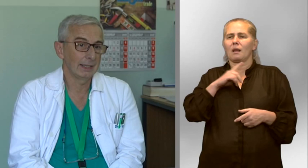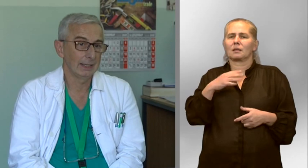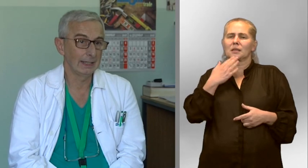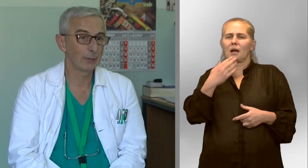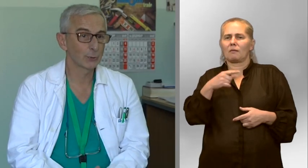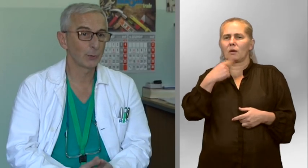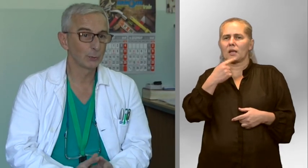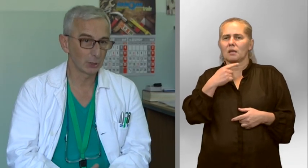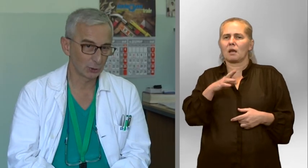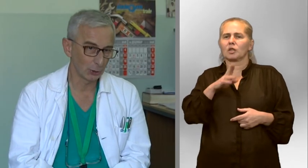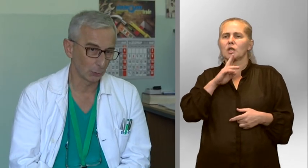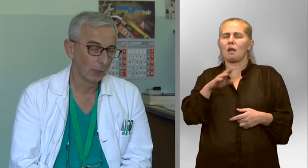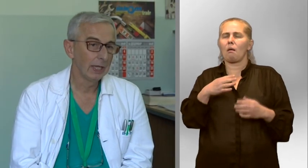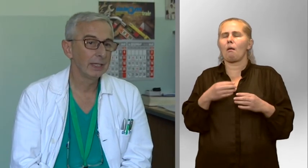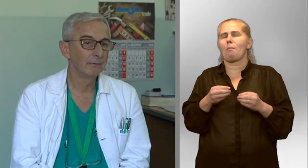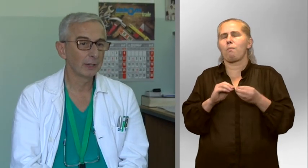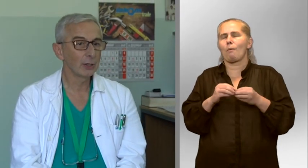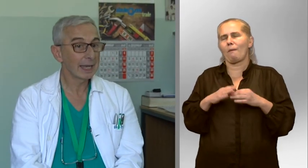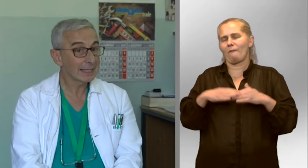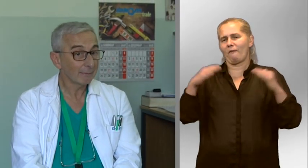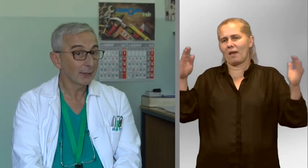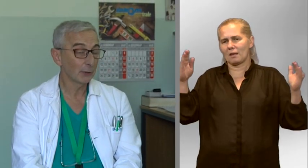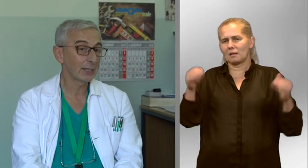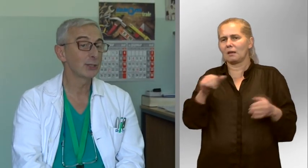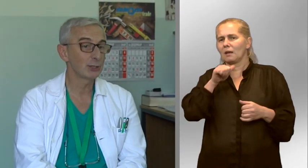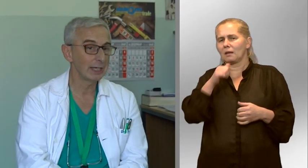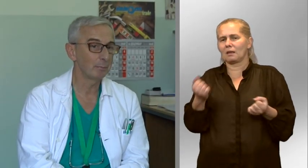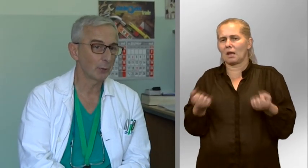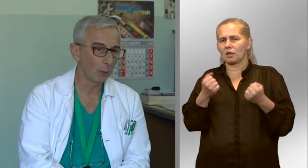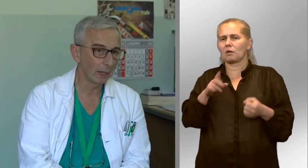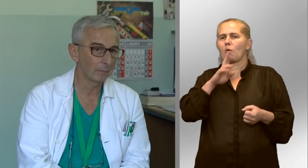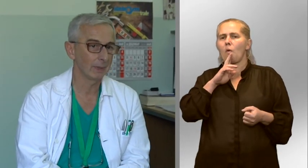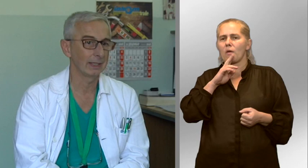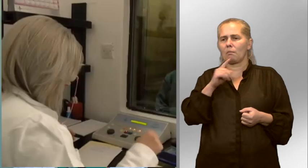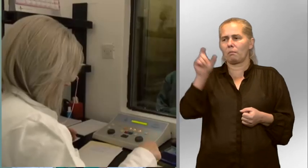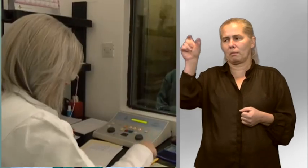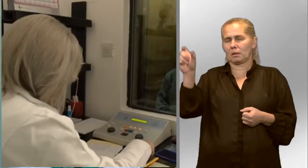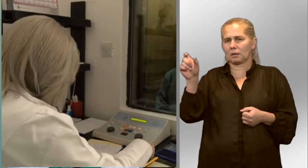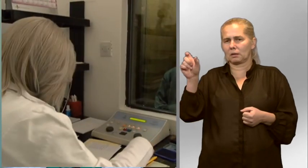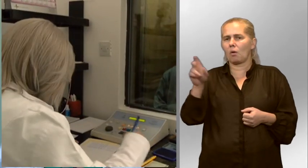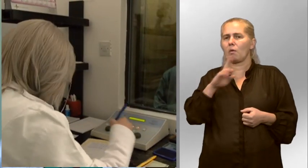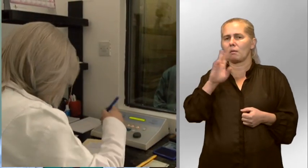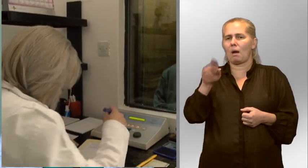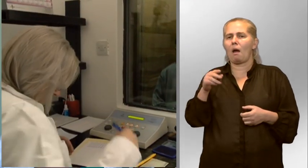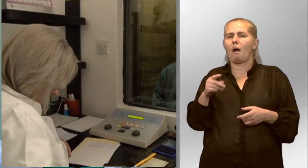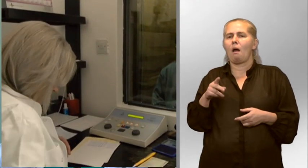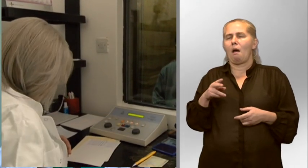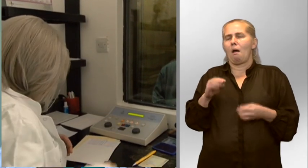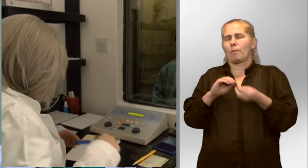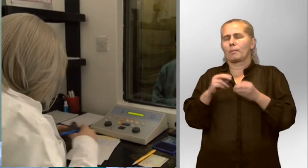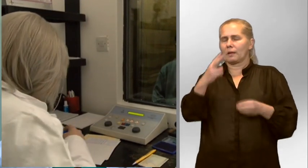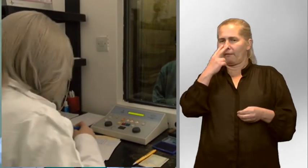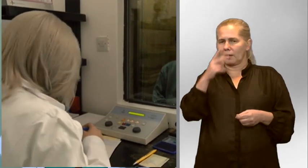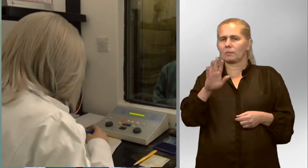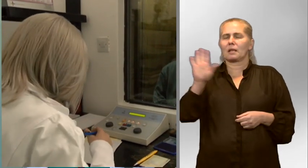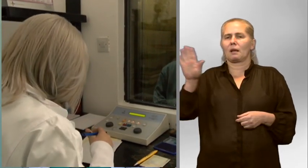nosi neku svoju težinu, i vrlo je nezahvalno reći čiji je problem teži i veći. Za onog pojedinca